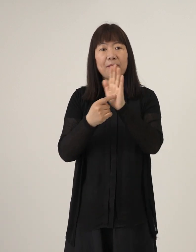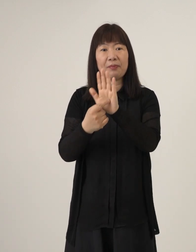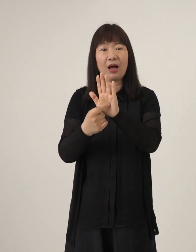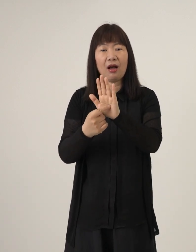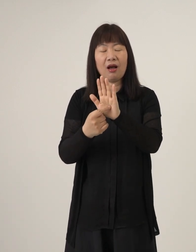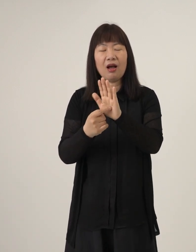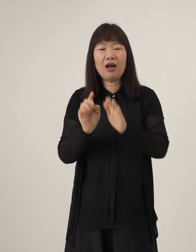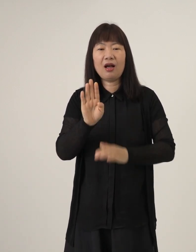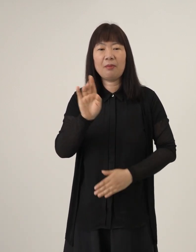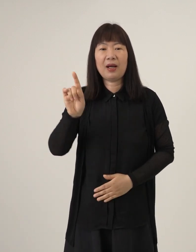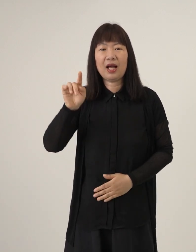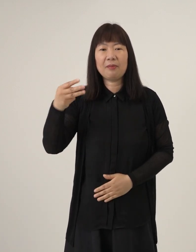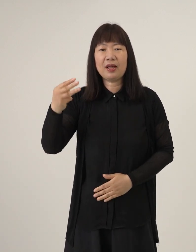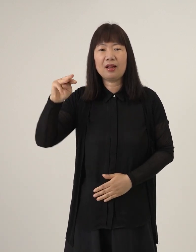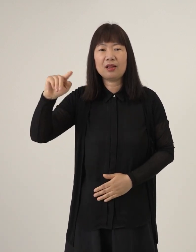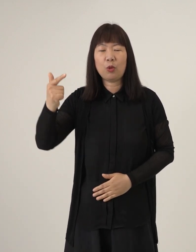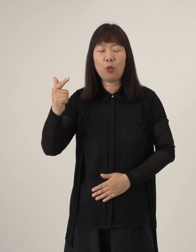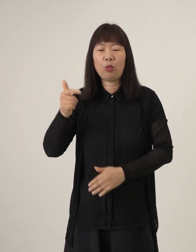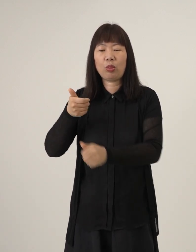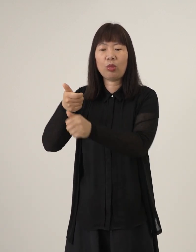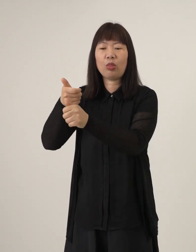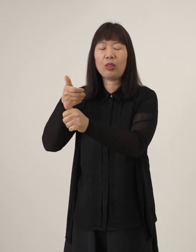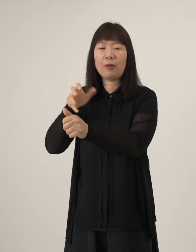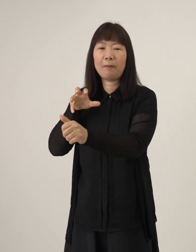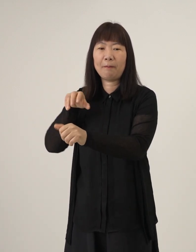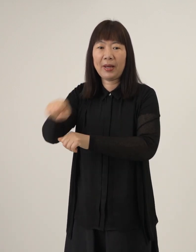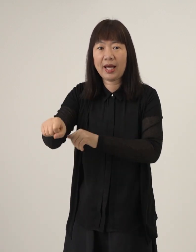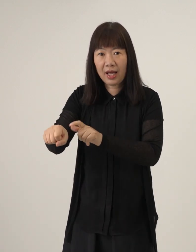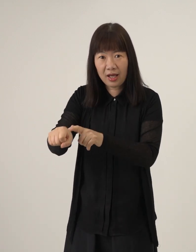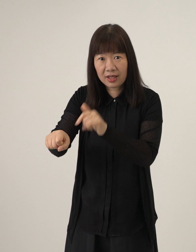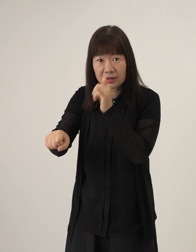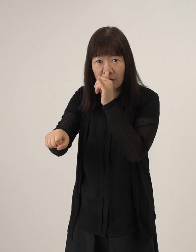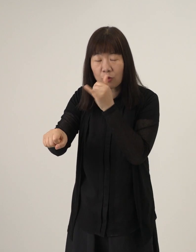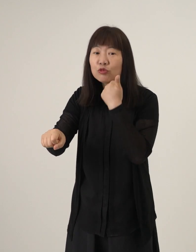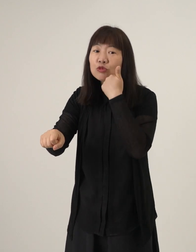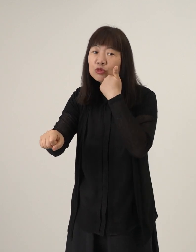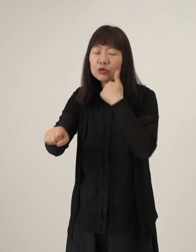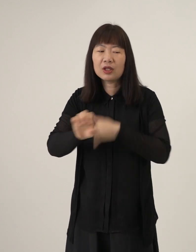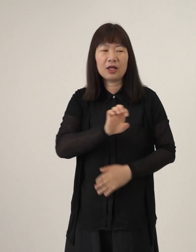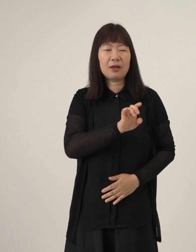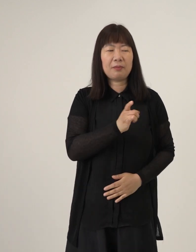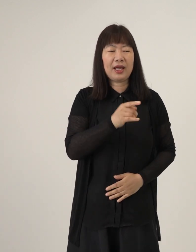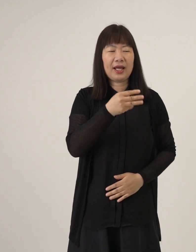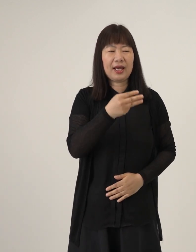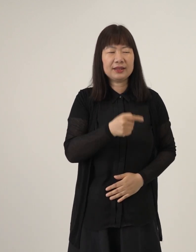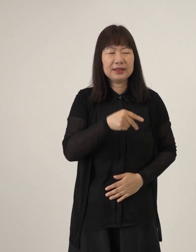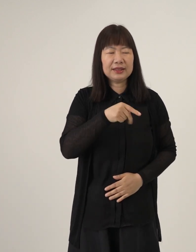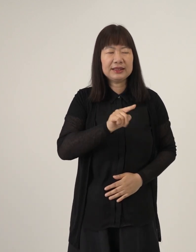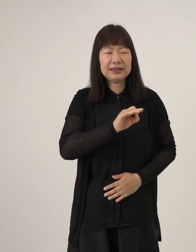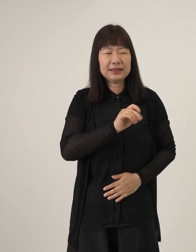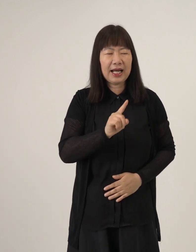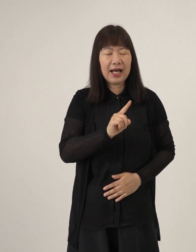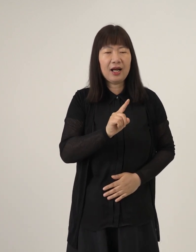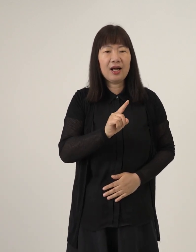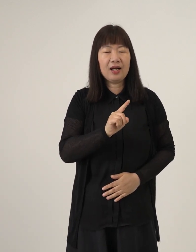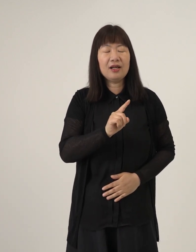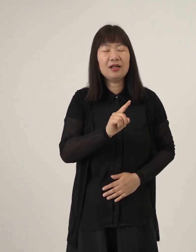바벨론을 먹어버려요. 그 강국이 바로 오늘 여기 등장하는 페르시아, 바사 제국입니다.